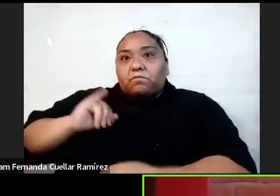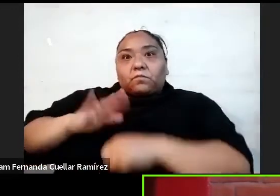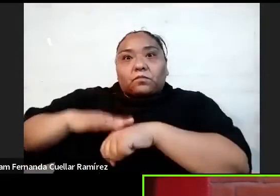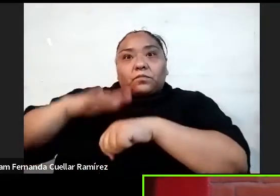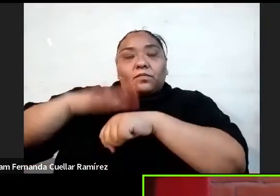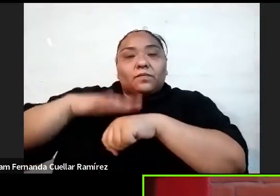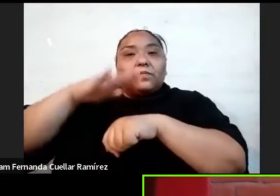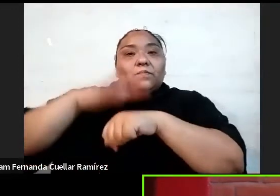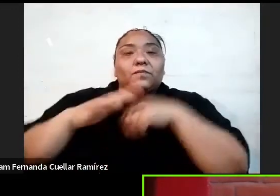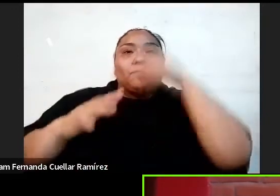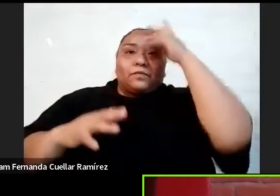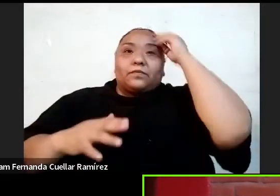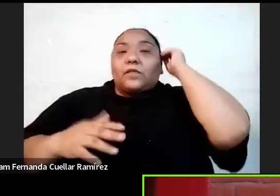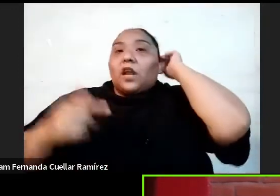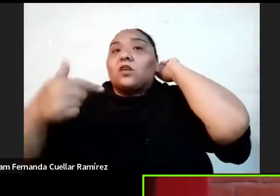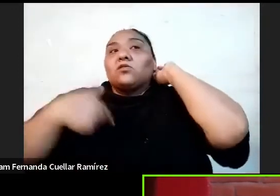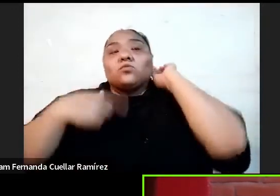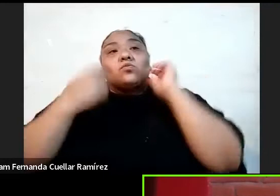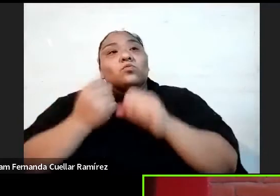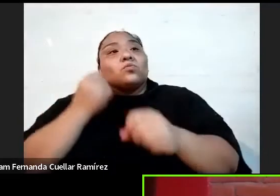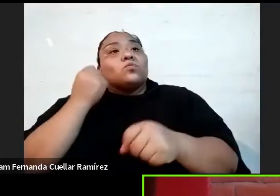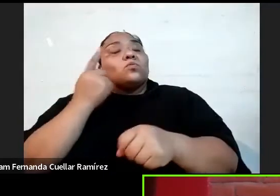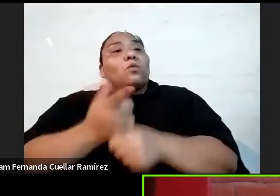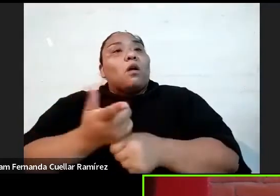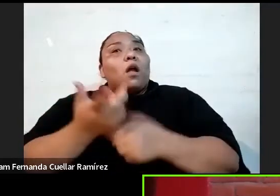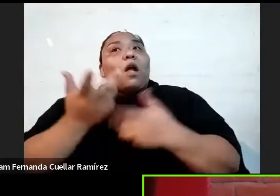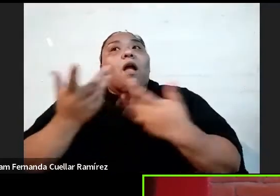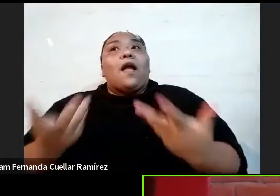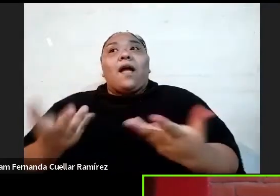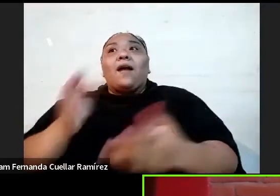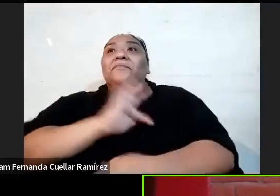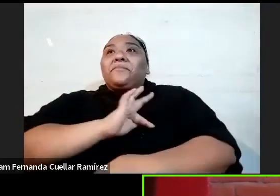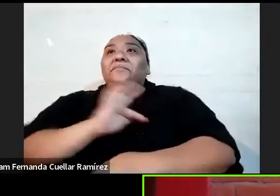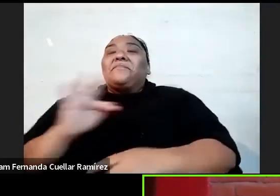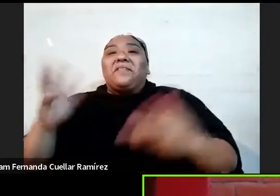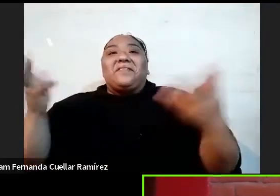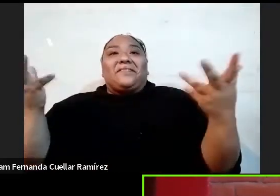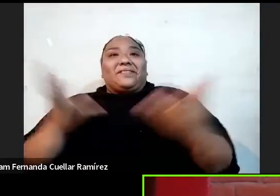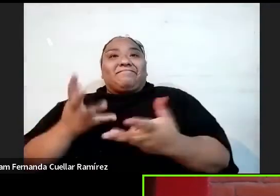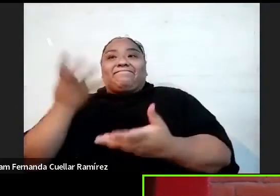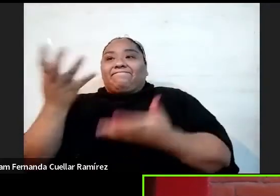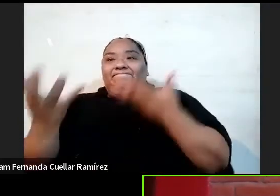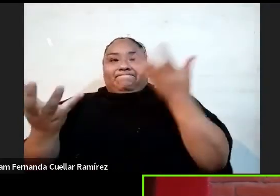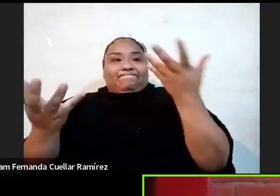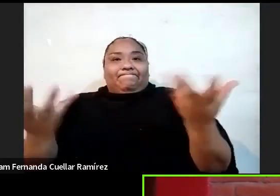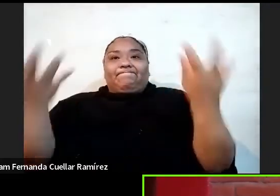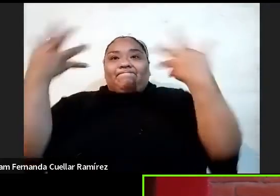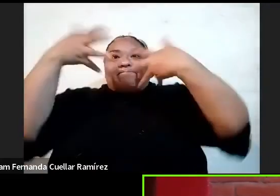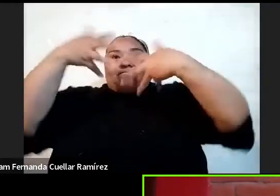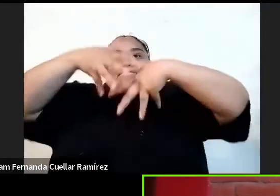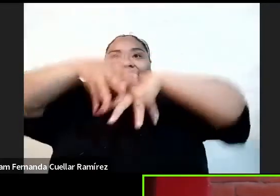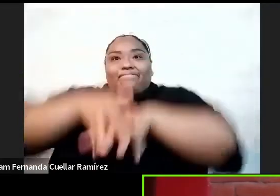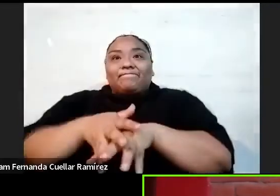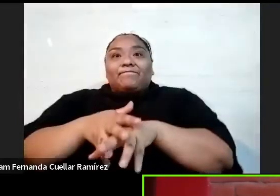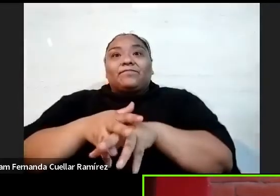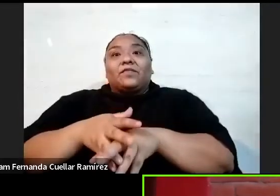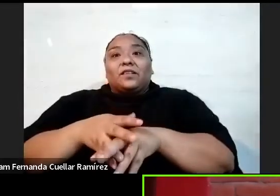podía mezclar estas dos cosas que yo hacía ya, que son